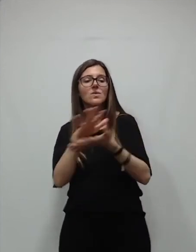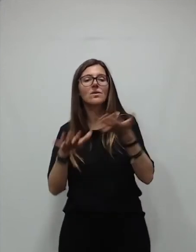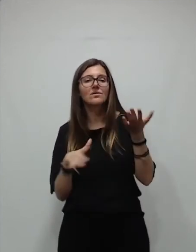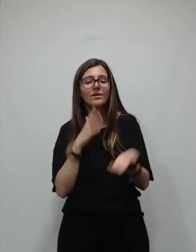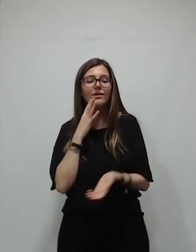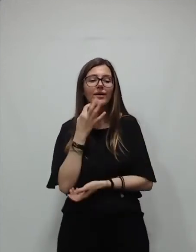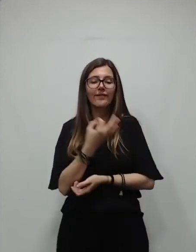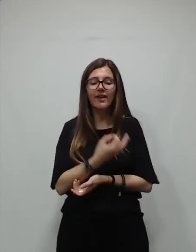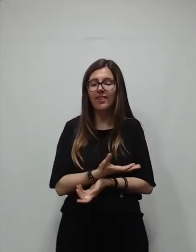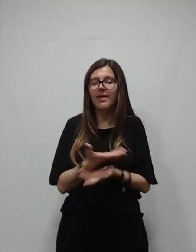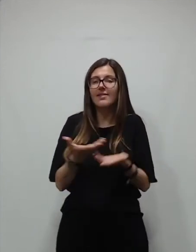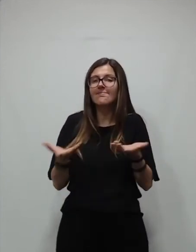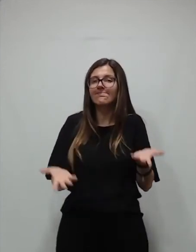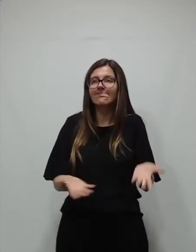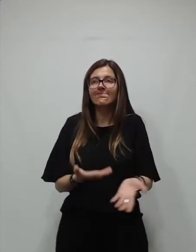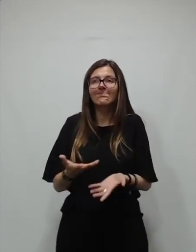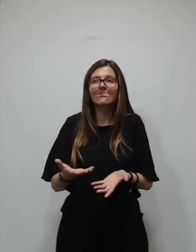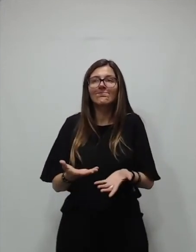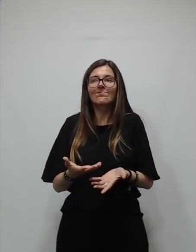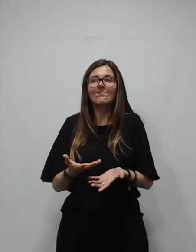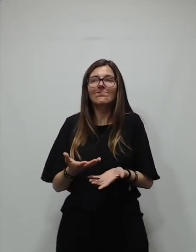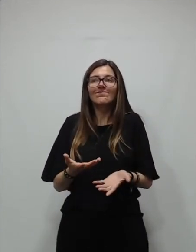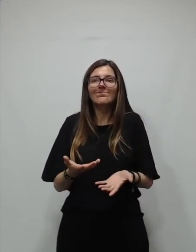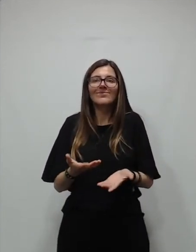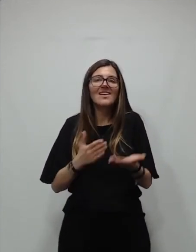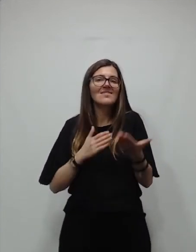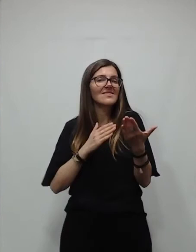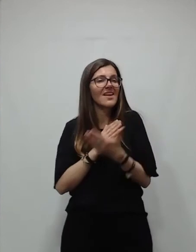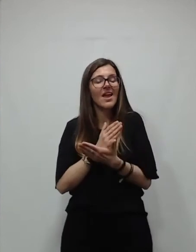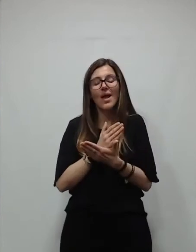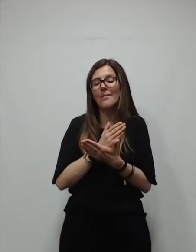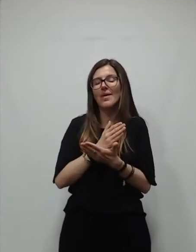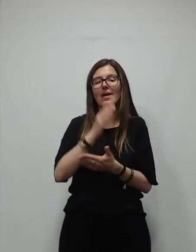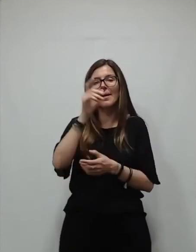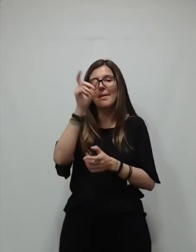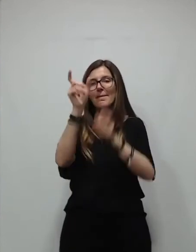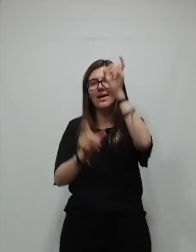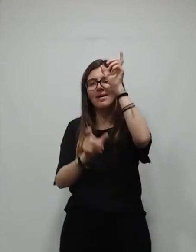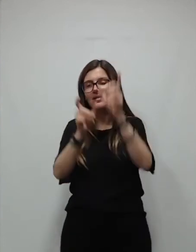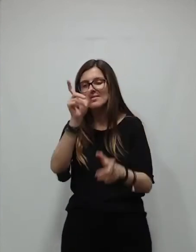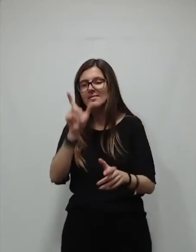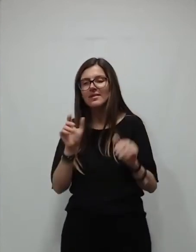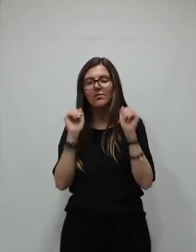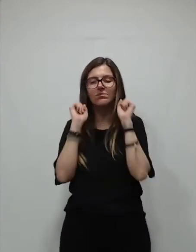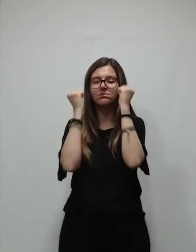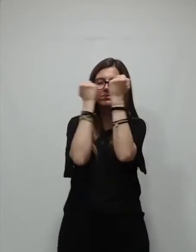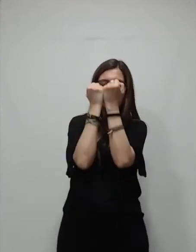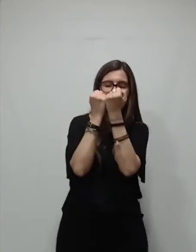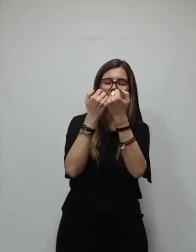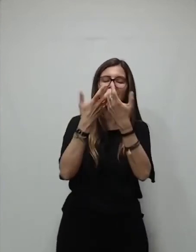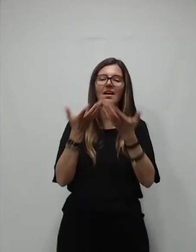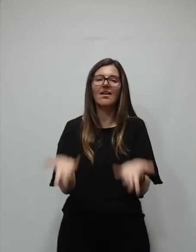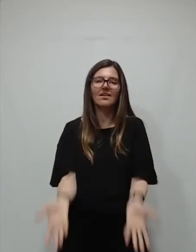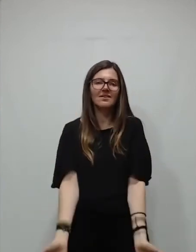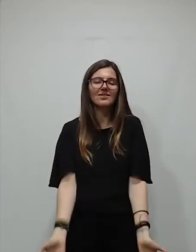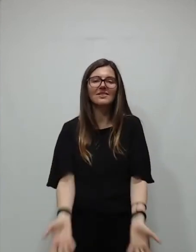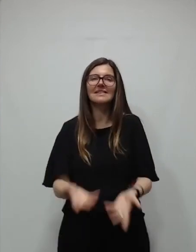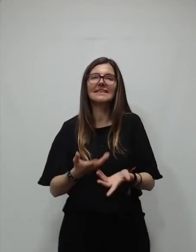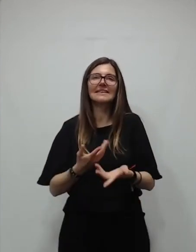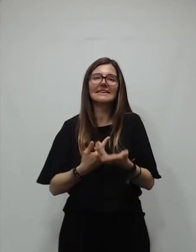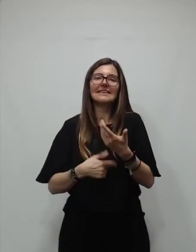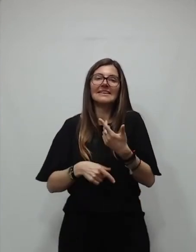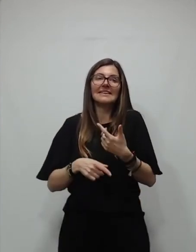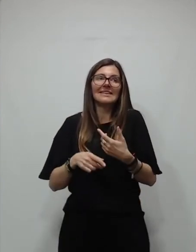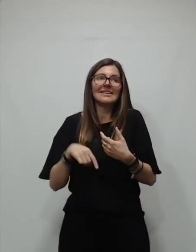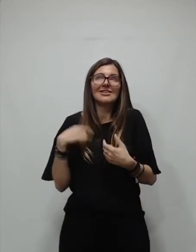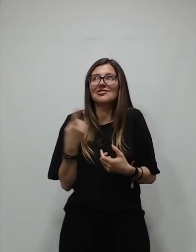y cuántos familiares encerrados, y cuánta justicia que no se realiza, y bueno, y decimos, a ver, en